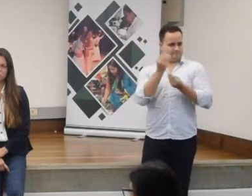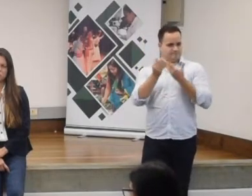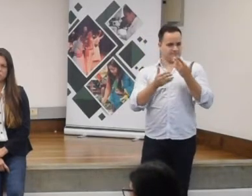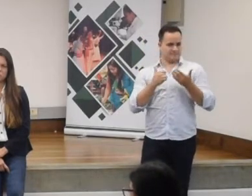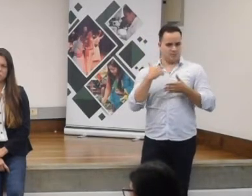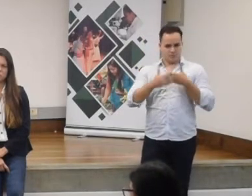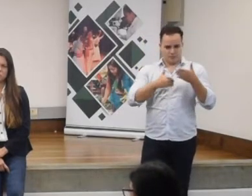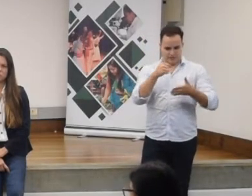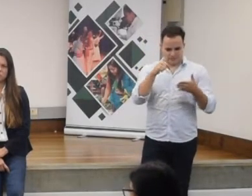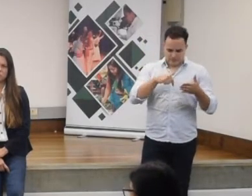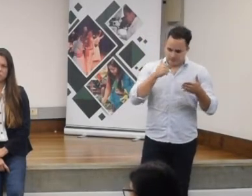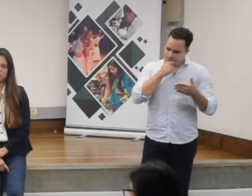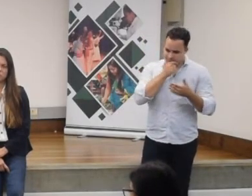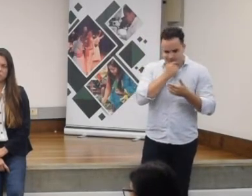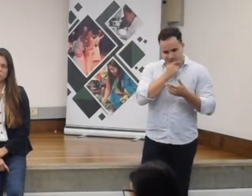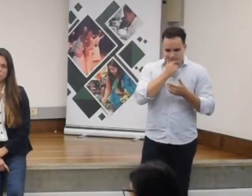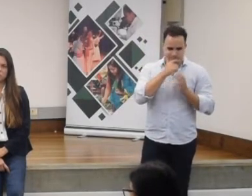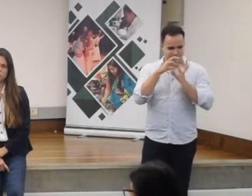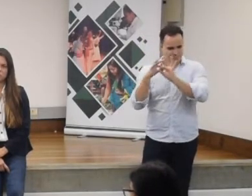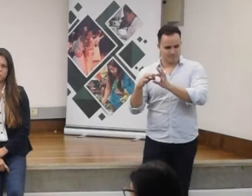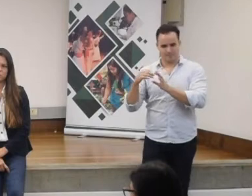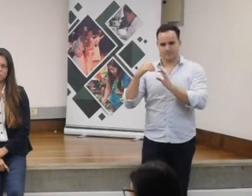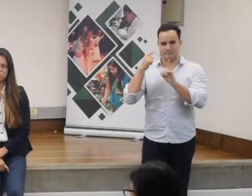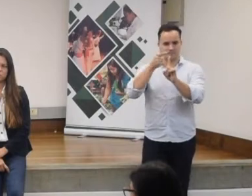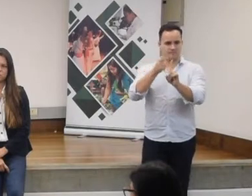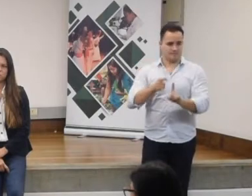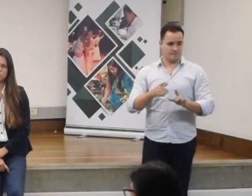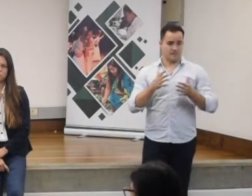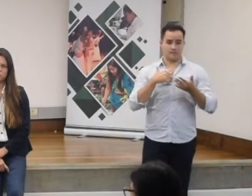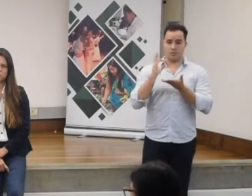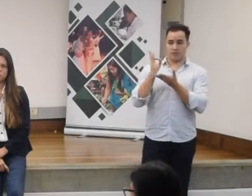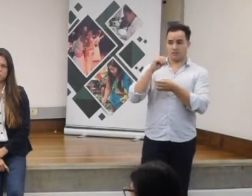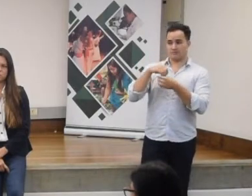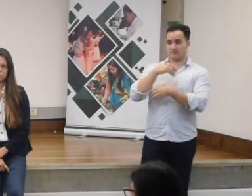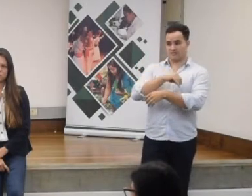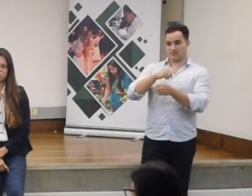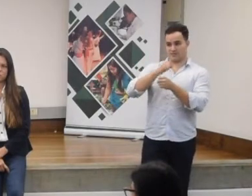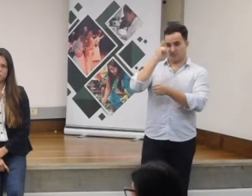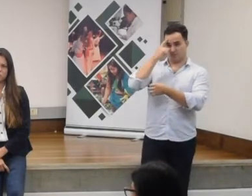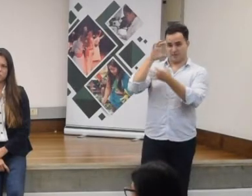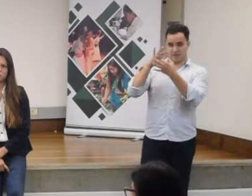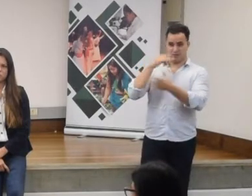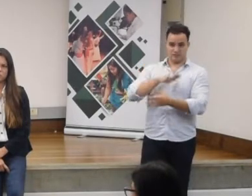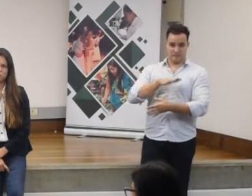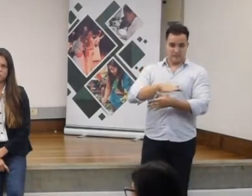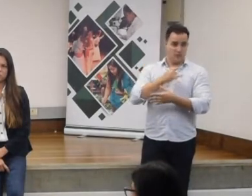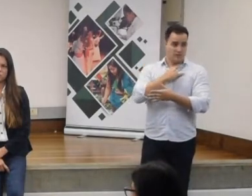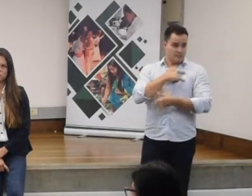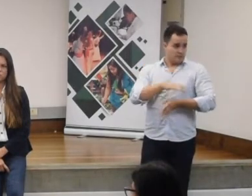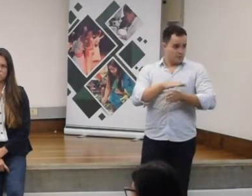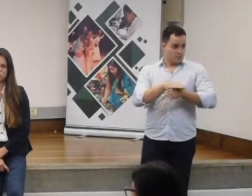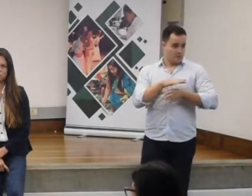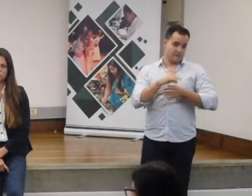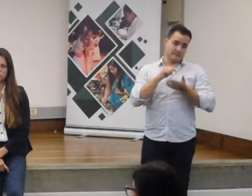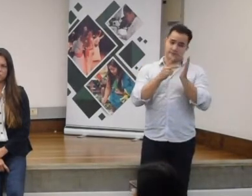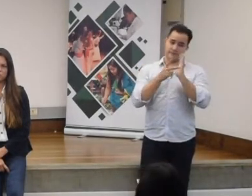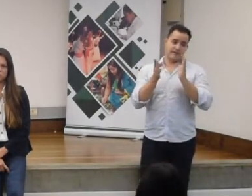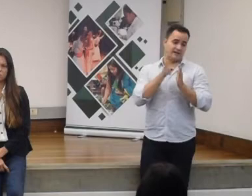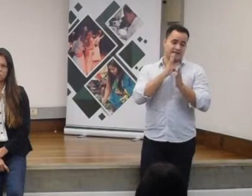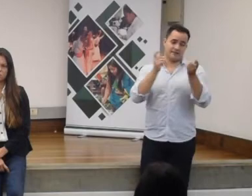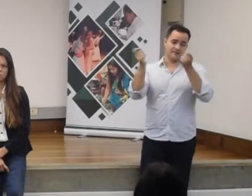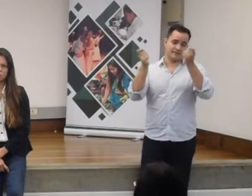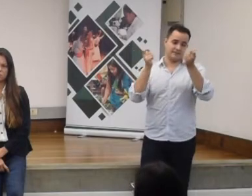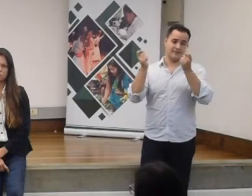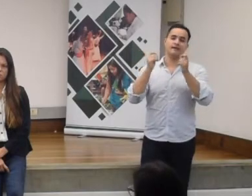procesos. Y para bien o para mal, en el modelo de gestión pública que tenemos y sigue nuestra universidad, los procesos son los que están dirigiendo